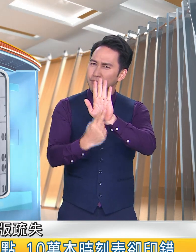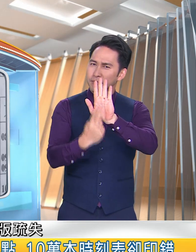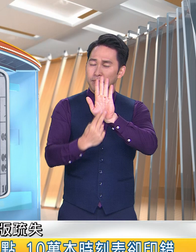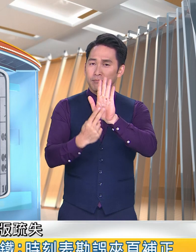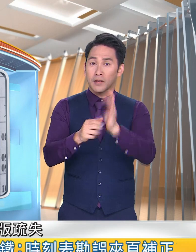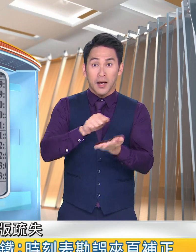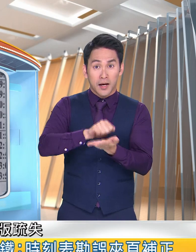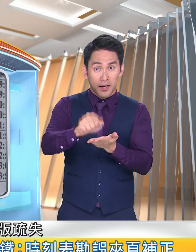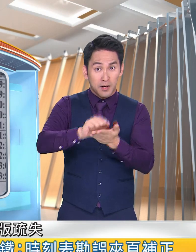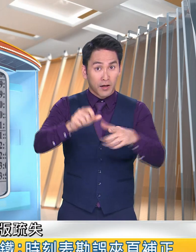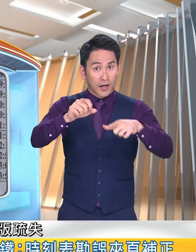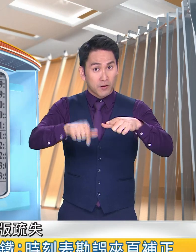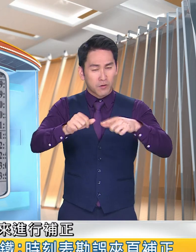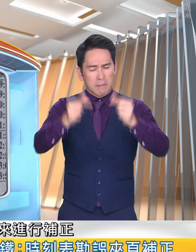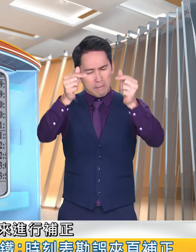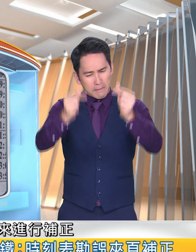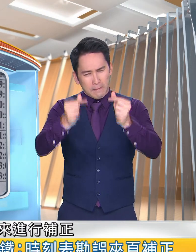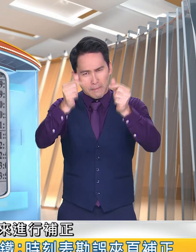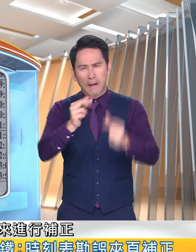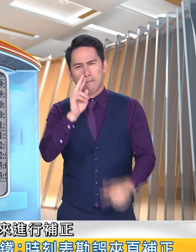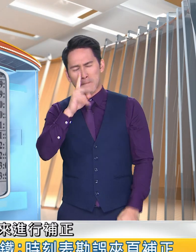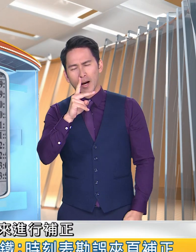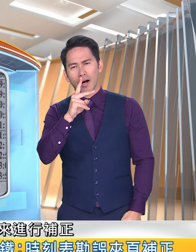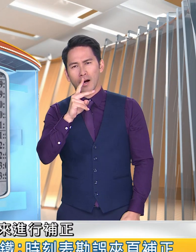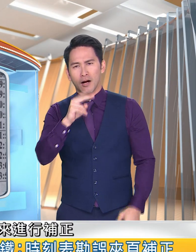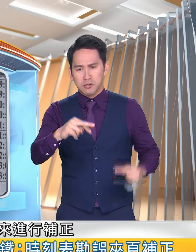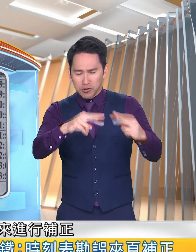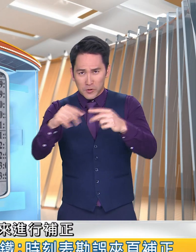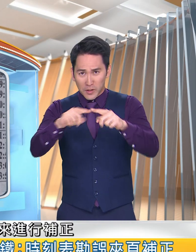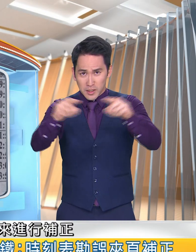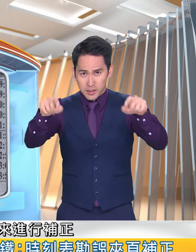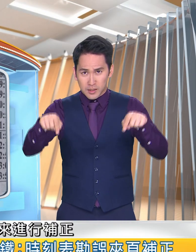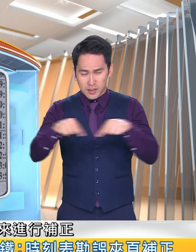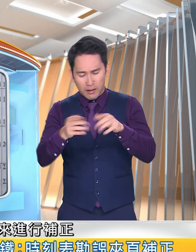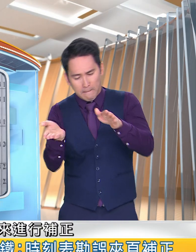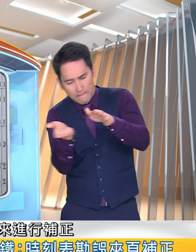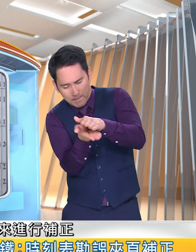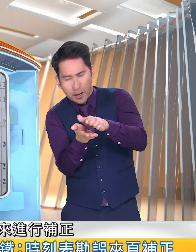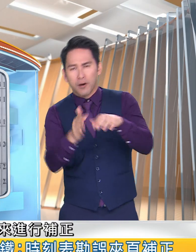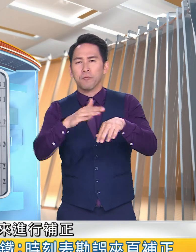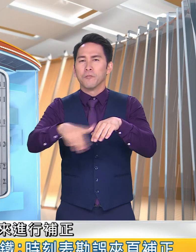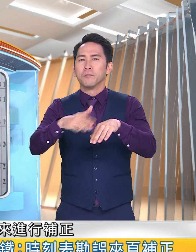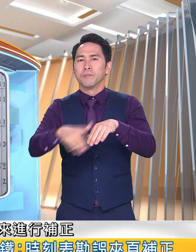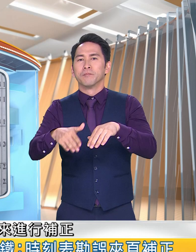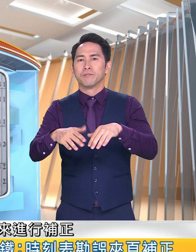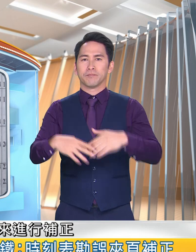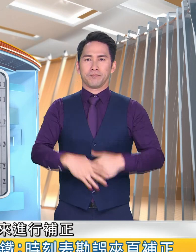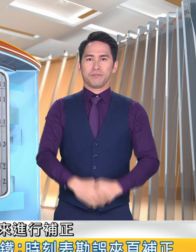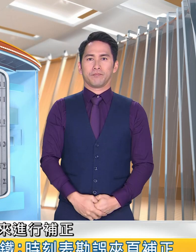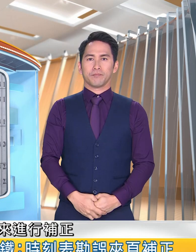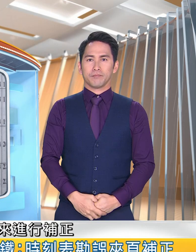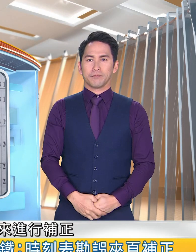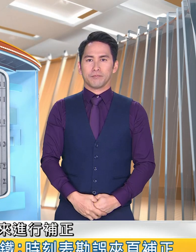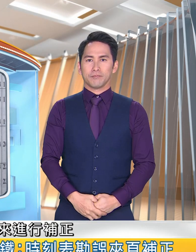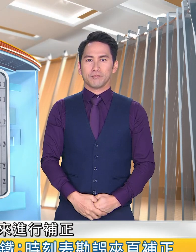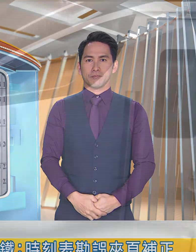失，将会经由刊物的夹页来进行补正。